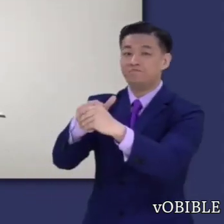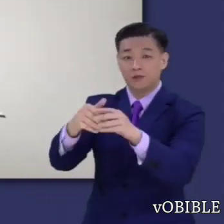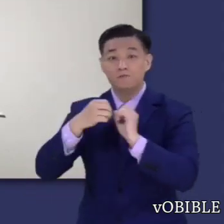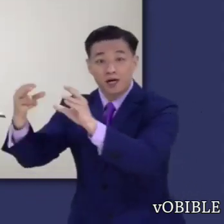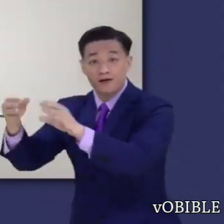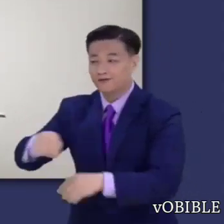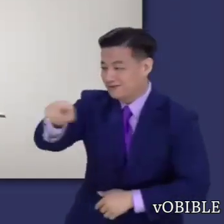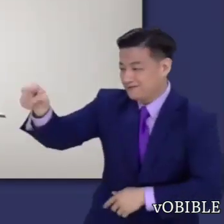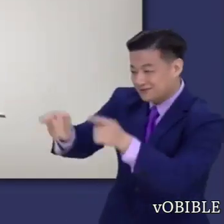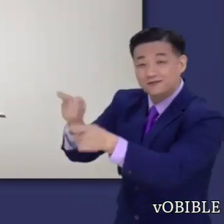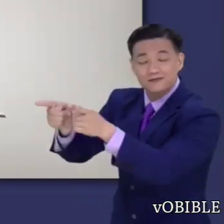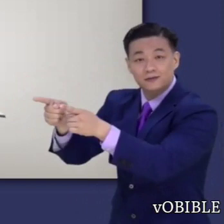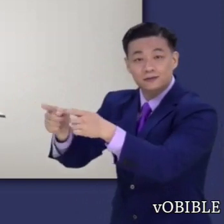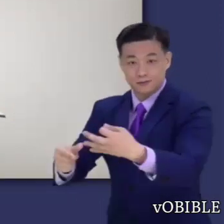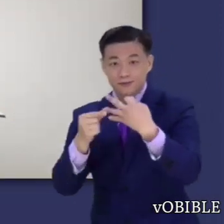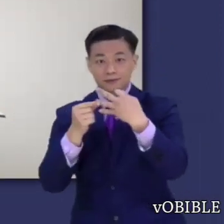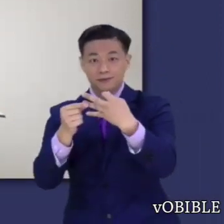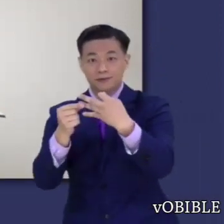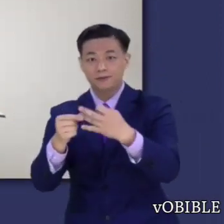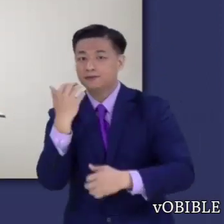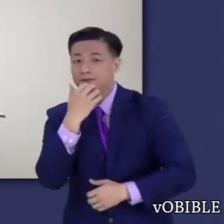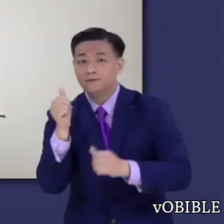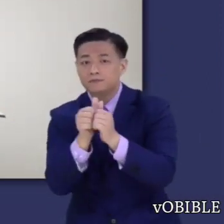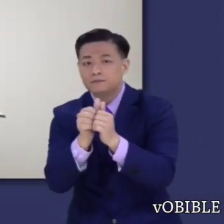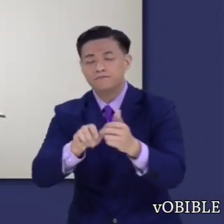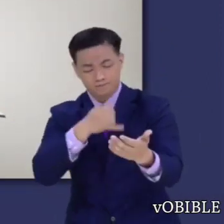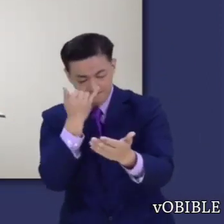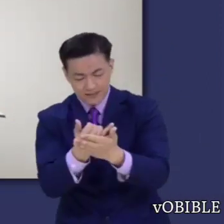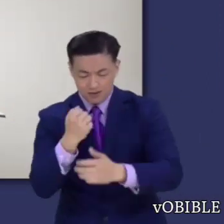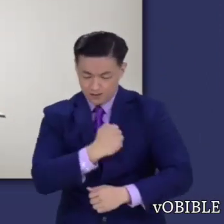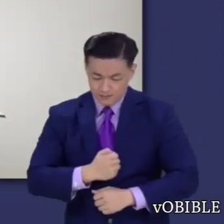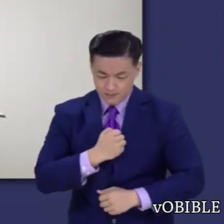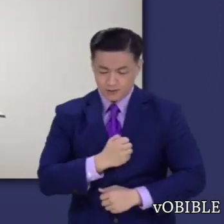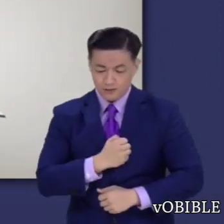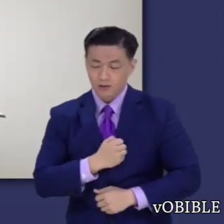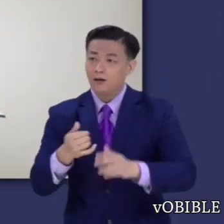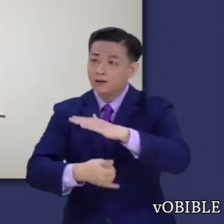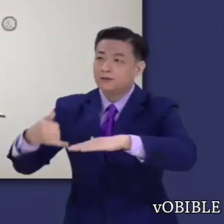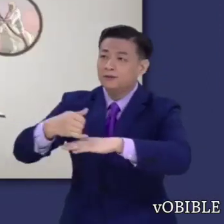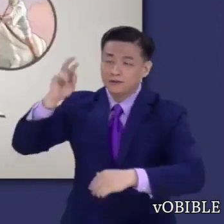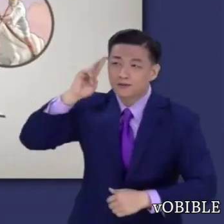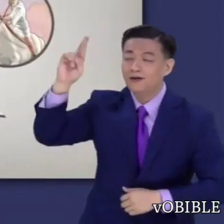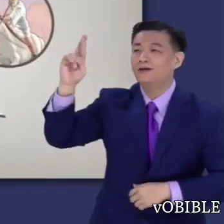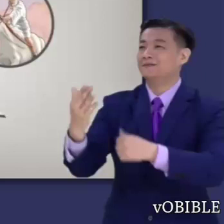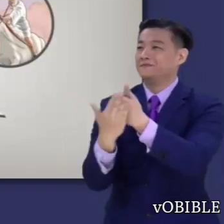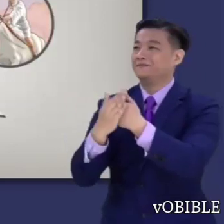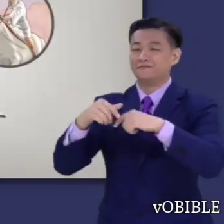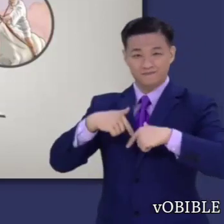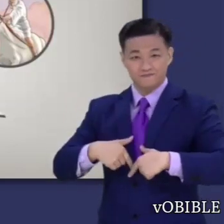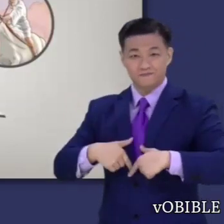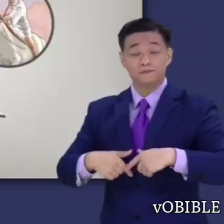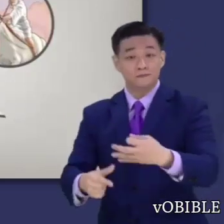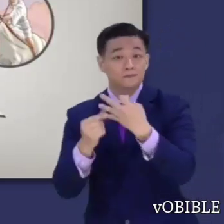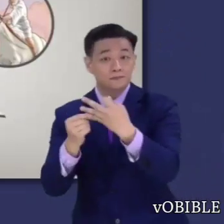弟兄姐妹。复活的希望能安慰痛失亲友的人，使他们更坚强。上帝王